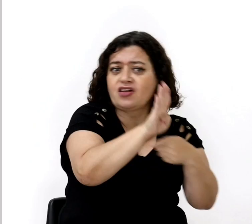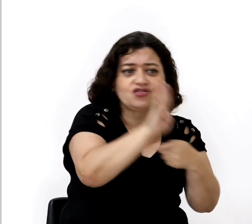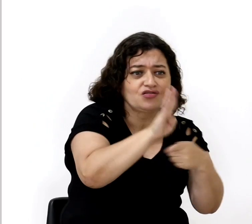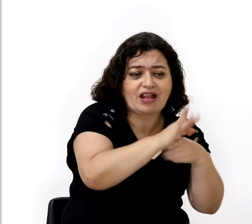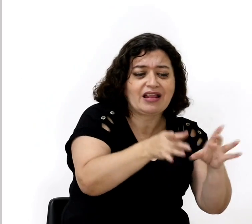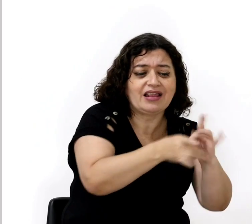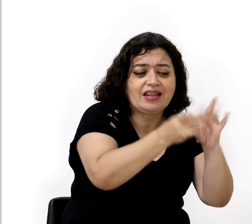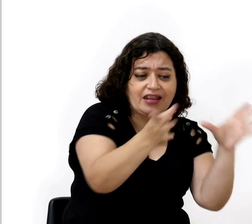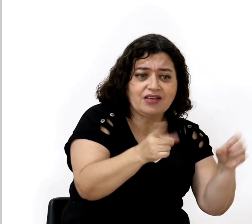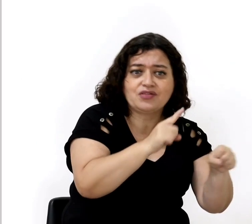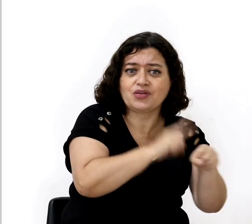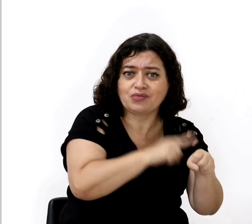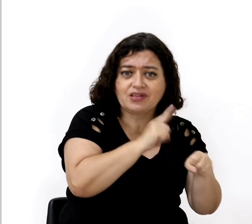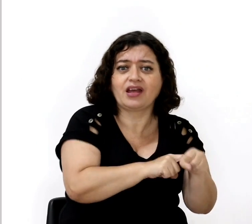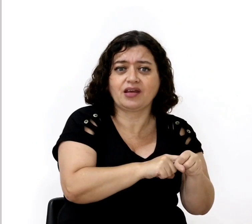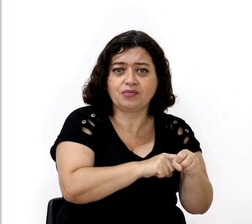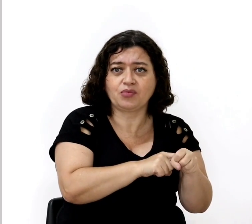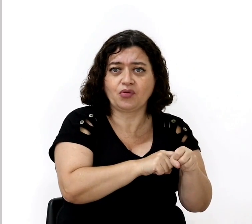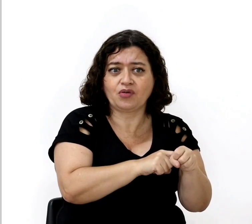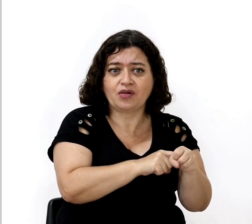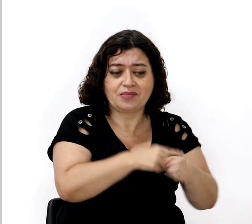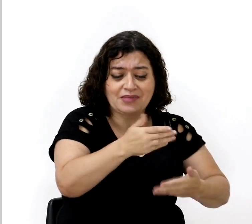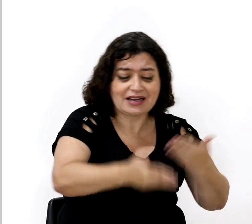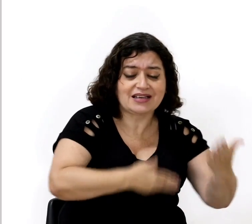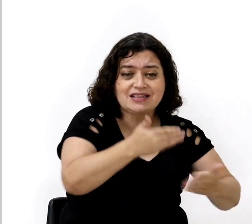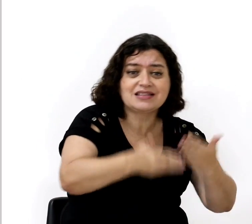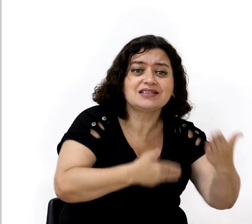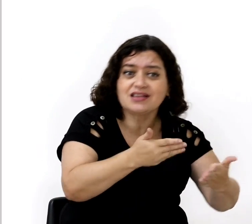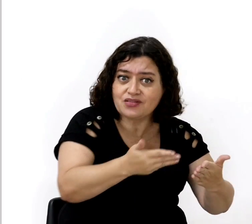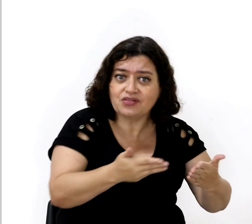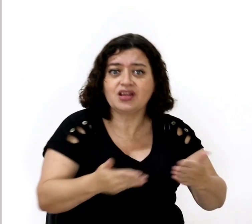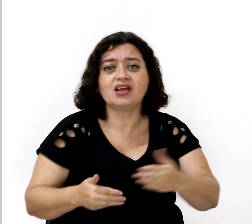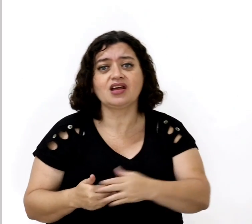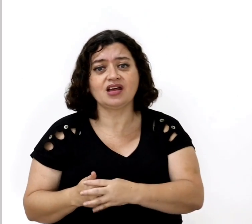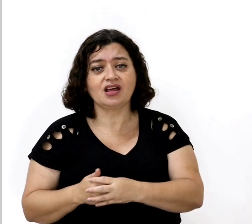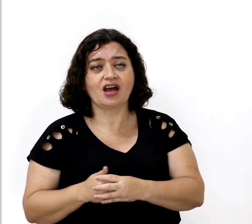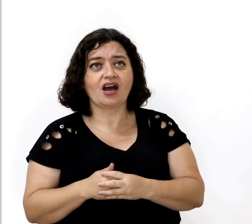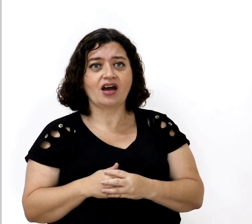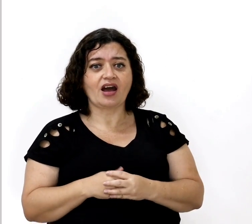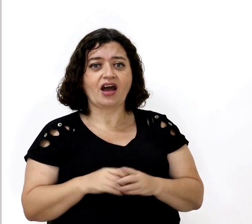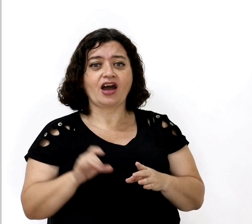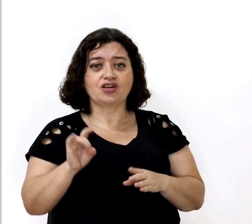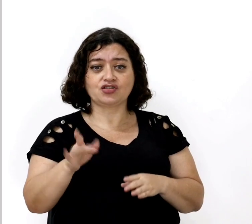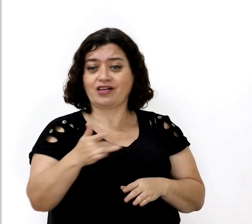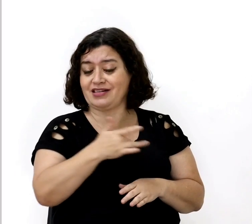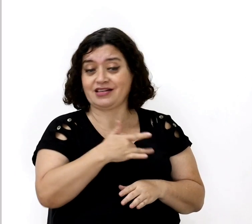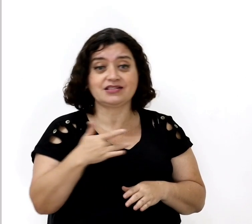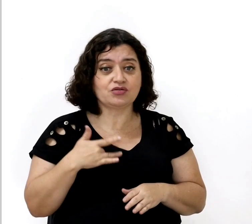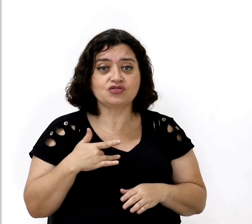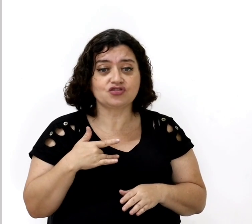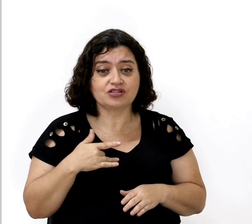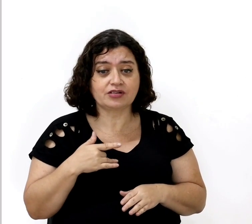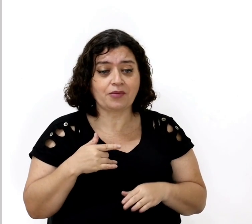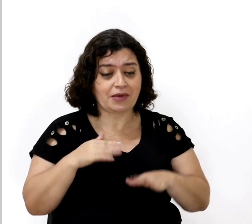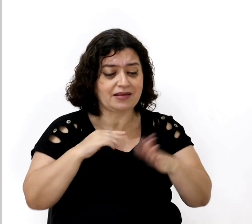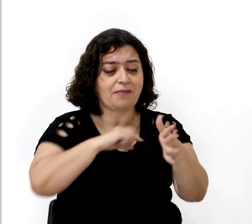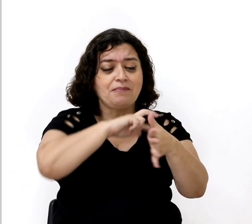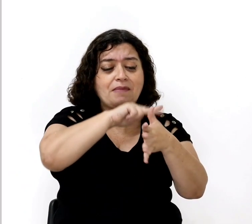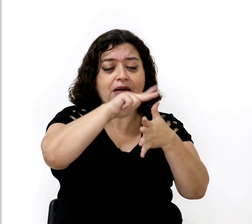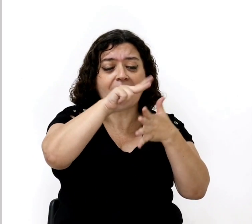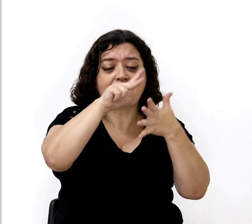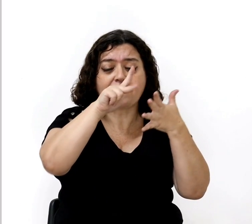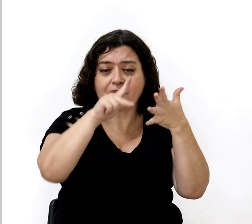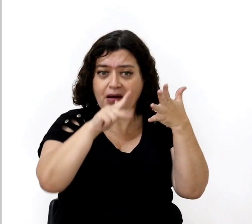voluntariado, aí você pode... eu estou só citando amplo, aqui, né? Acabei ficando só na parte da saúde, mas a gente